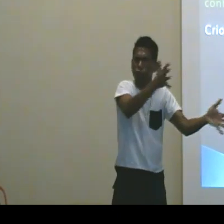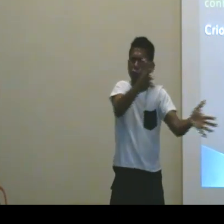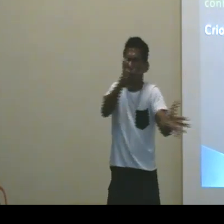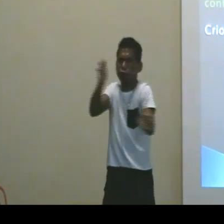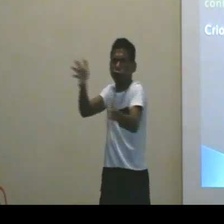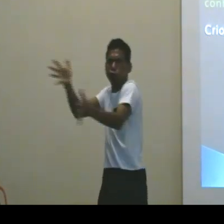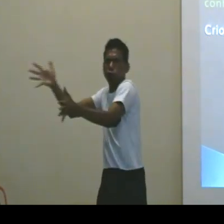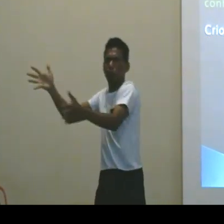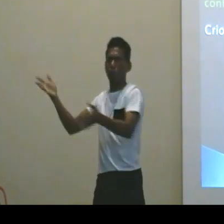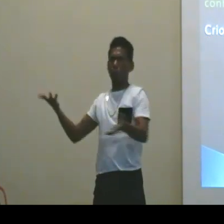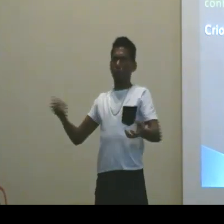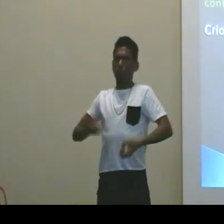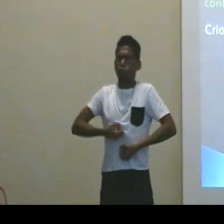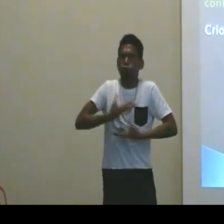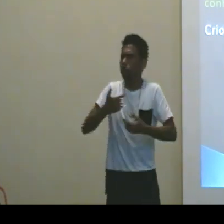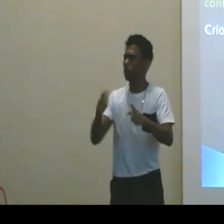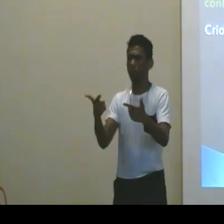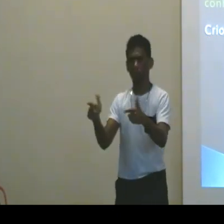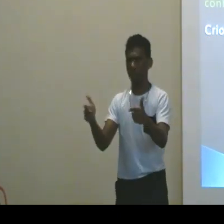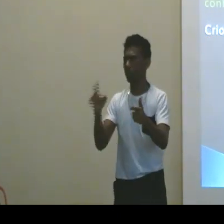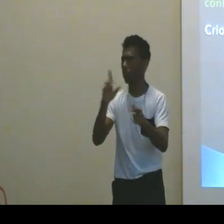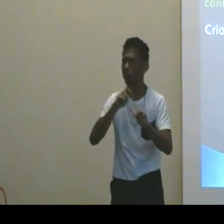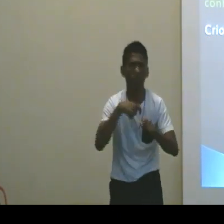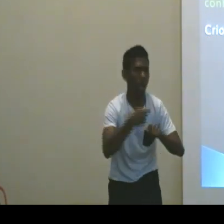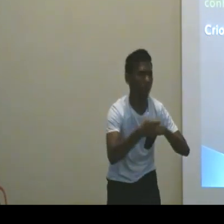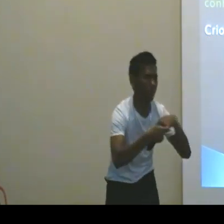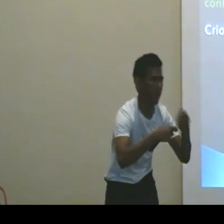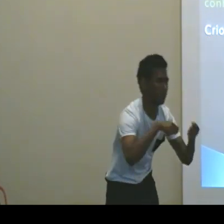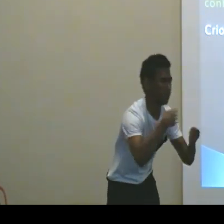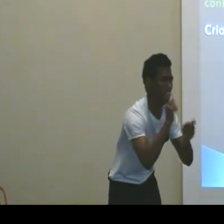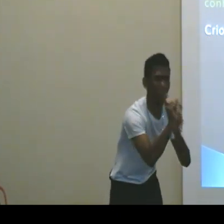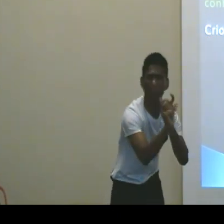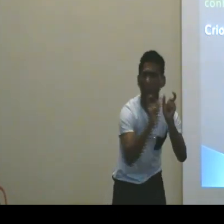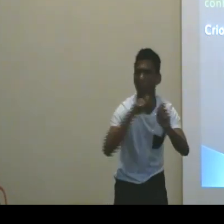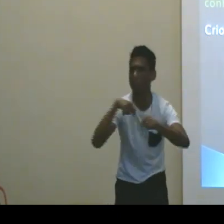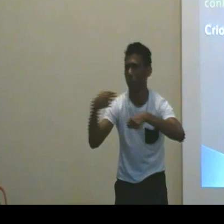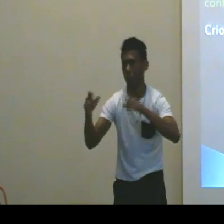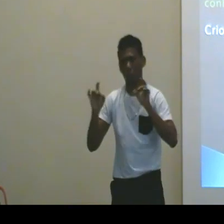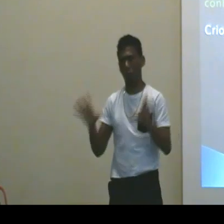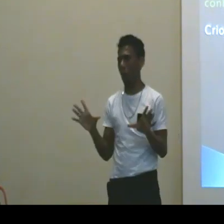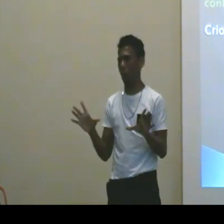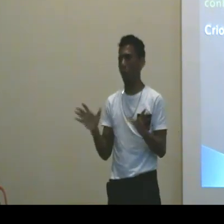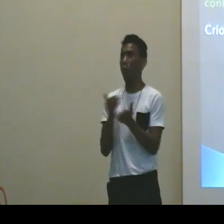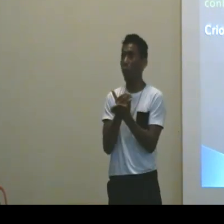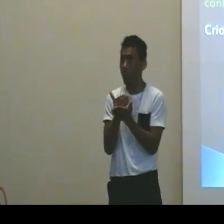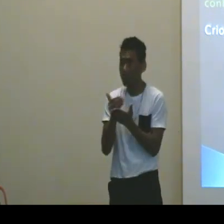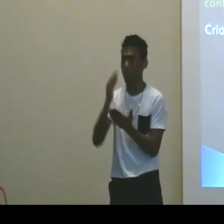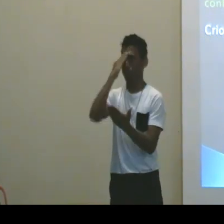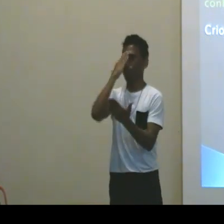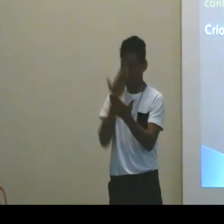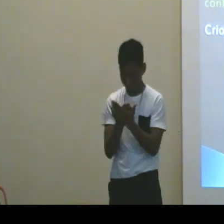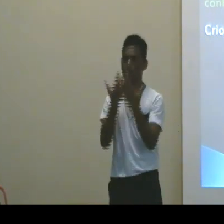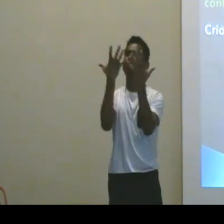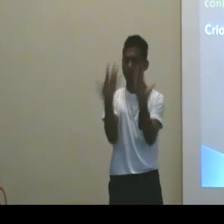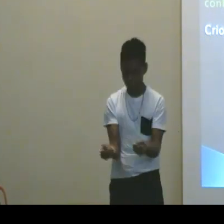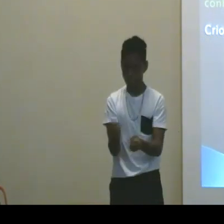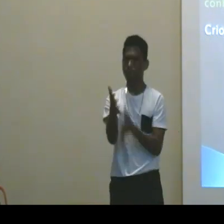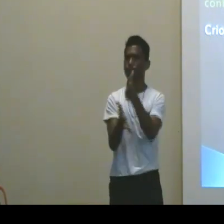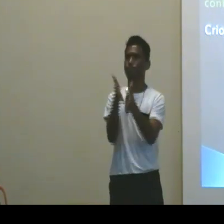Nesse momento não havia um ensino de frases, significados mais complexos, apenas uma aula para se